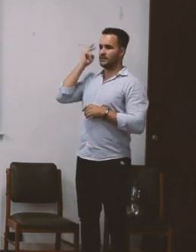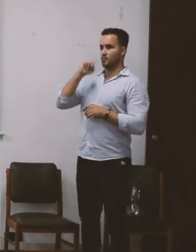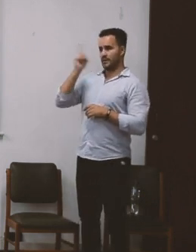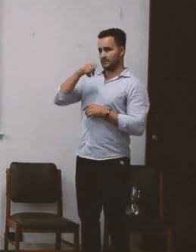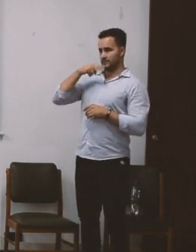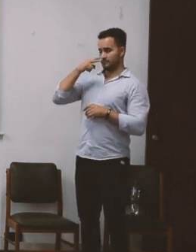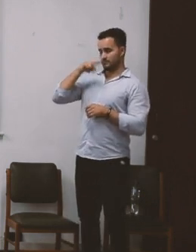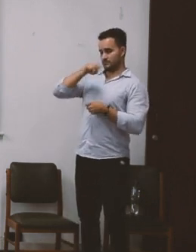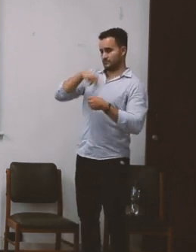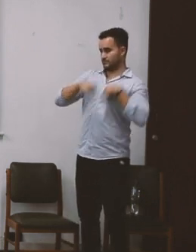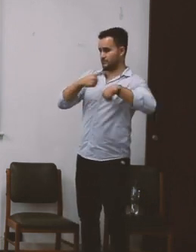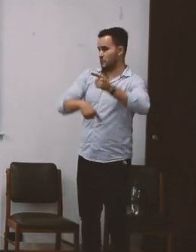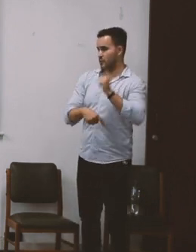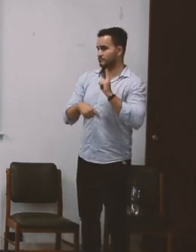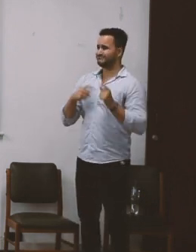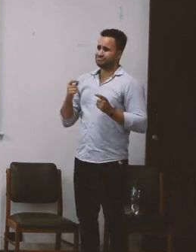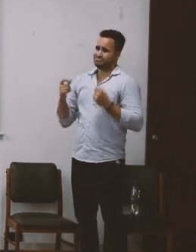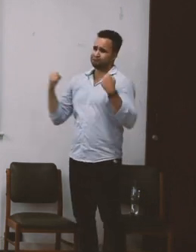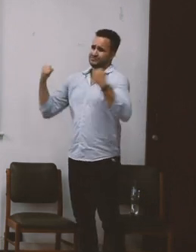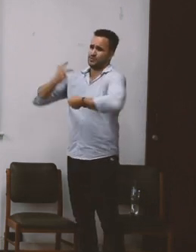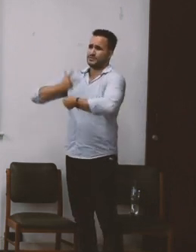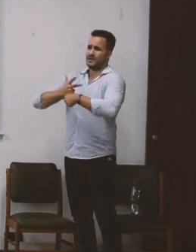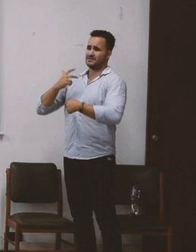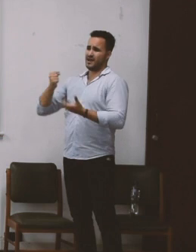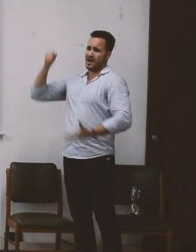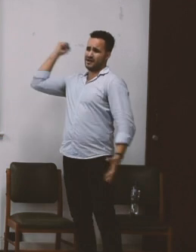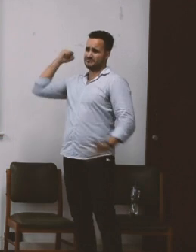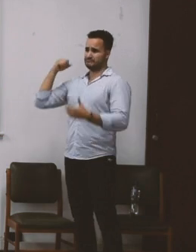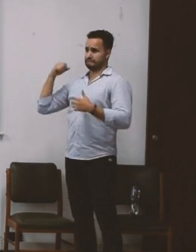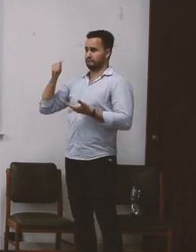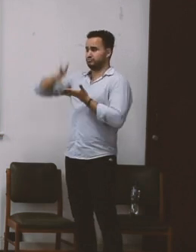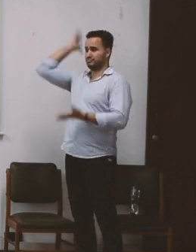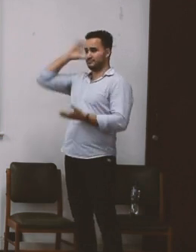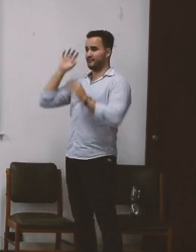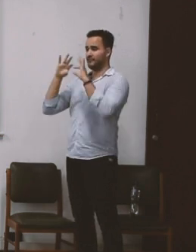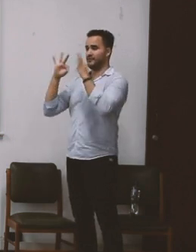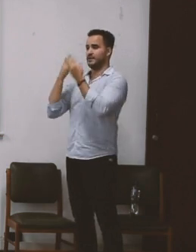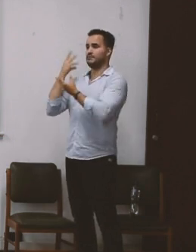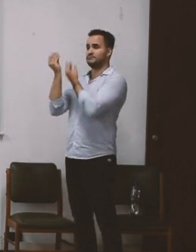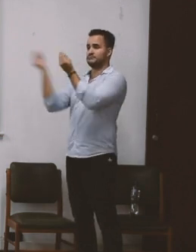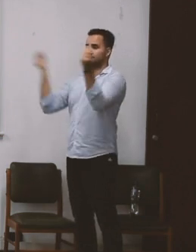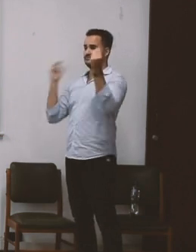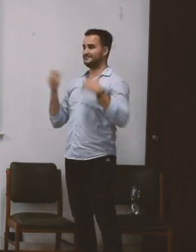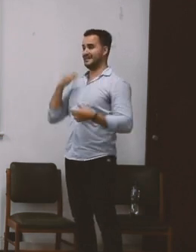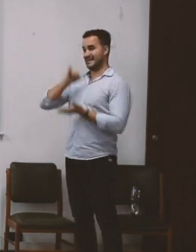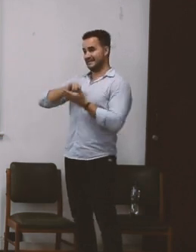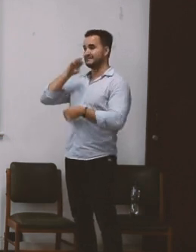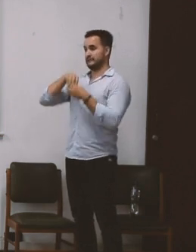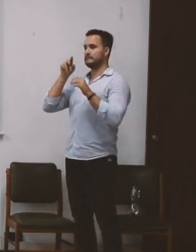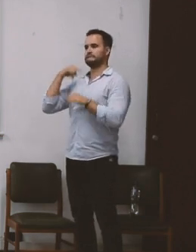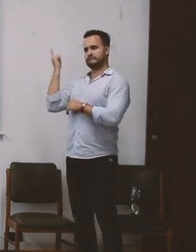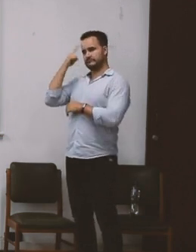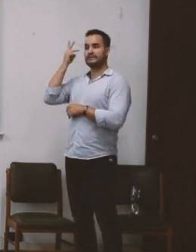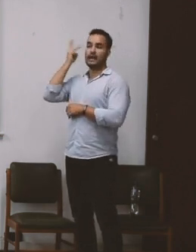que las posibilidades de una persona con síndrome de Down van más allá del cromosoma extra. Es importante comprender cómo la condición